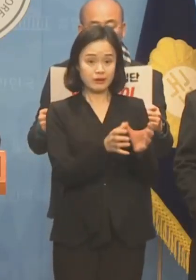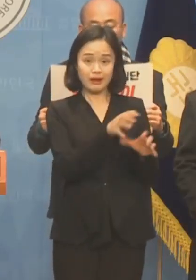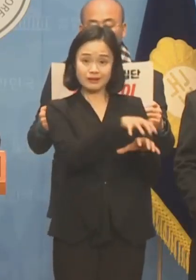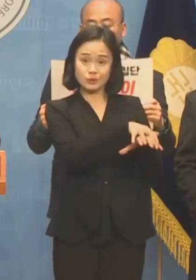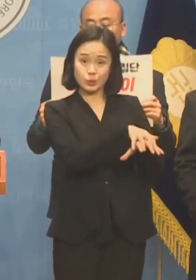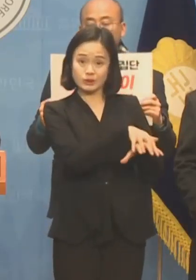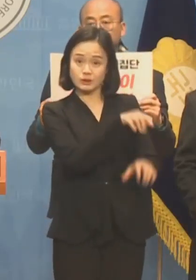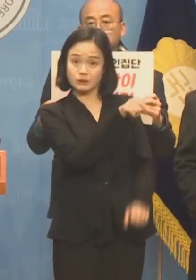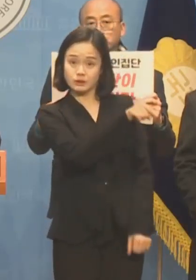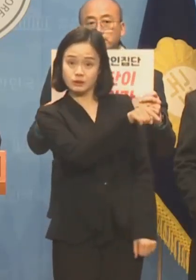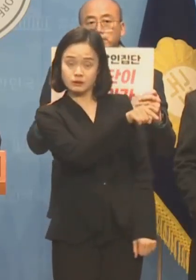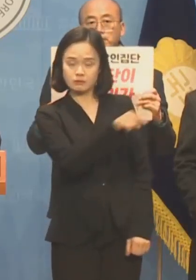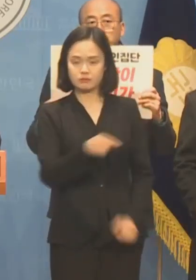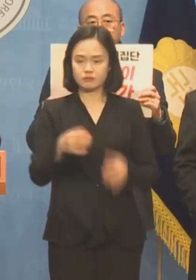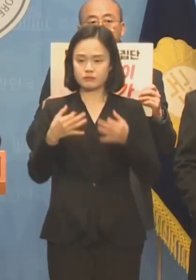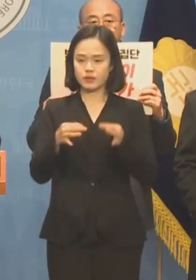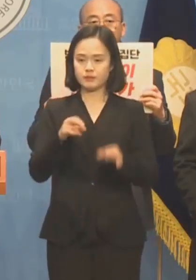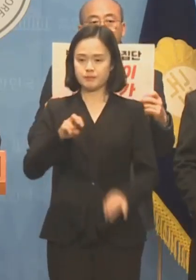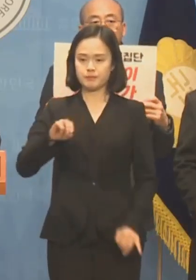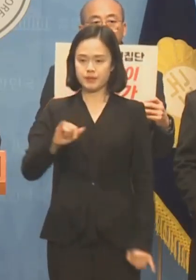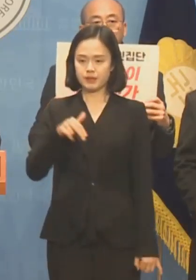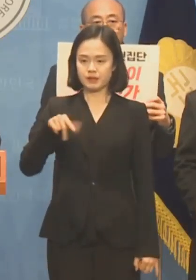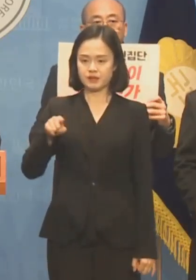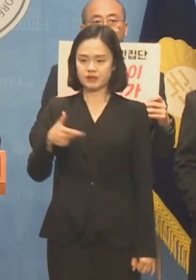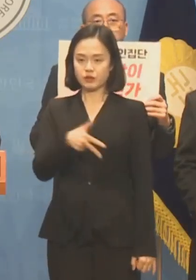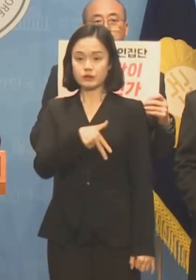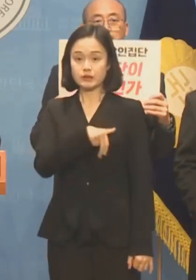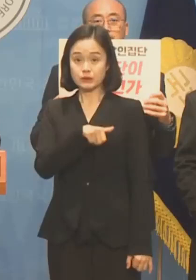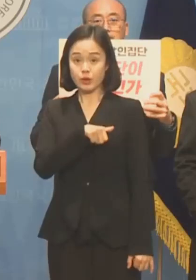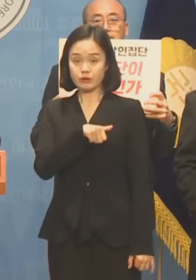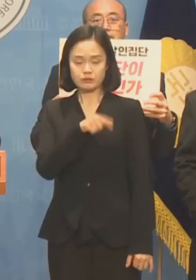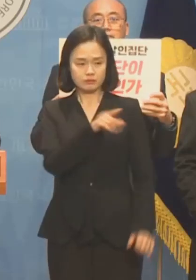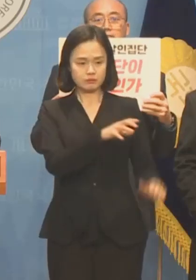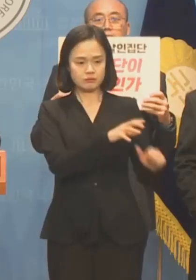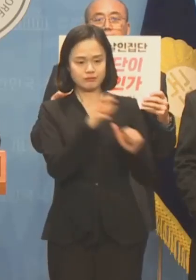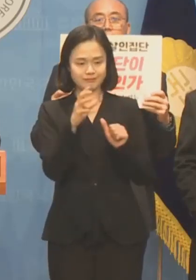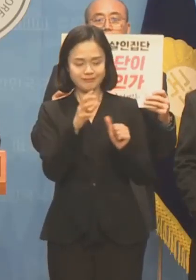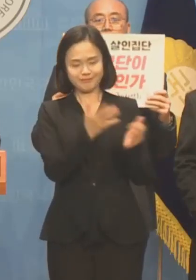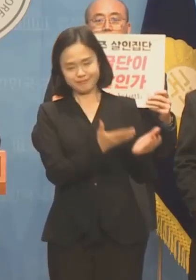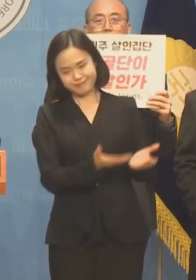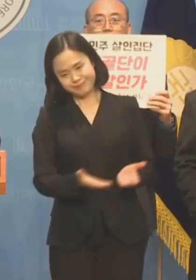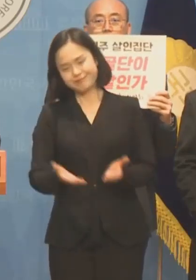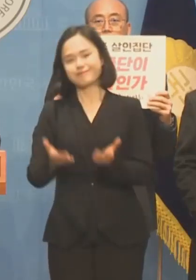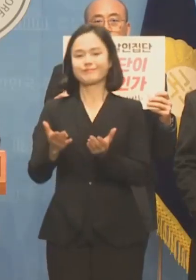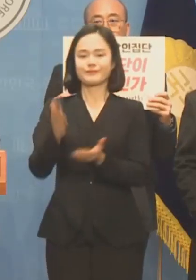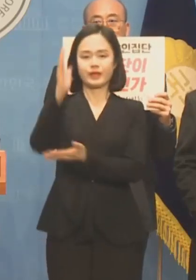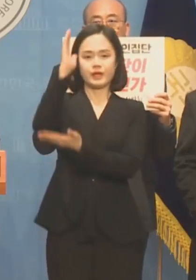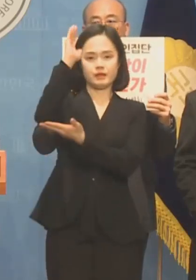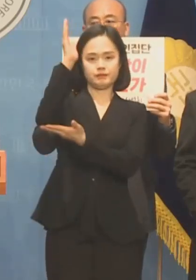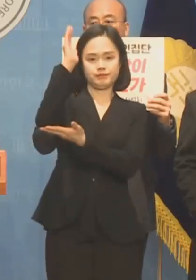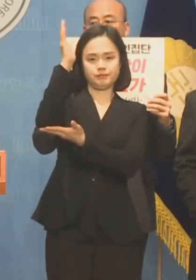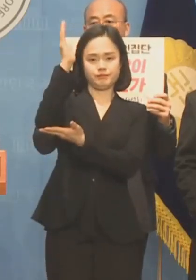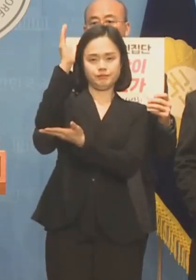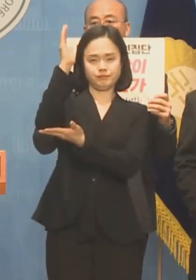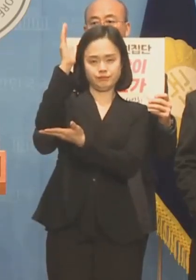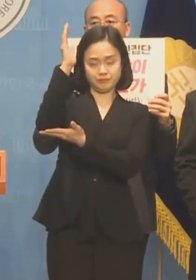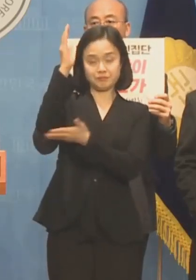소개로 이 자리에서 공공연하게 백골단의 부활을 알리는 기자회견을